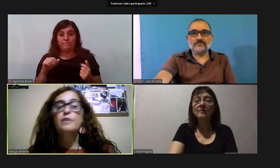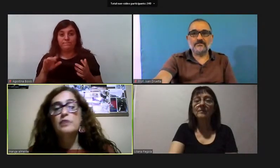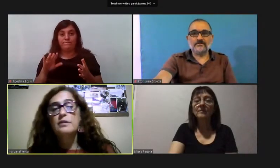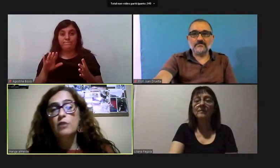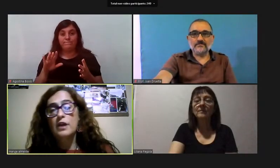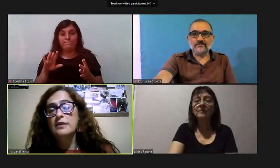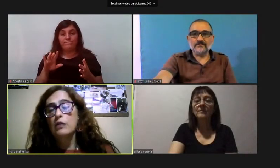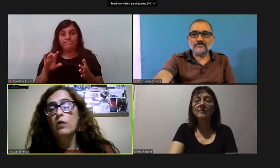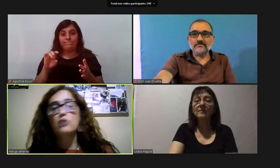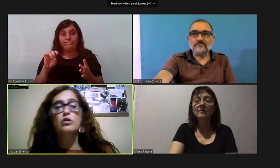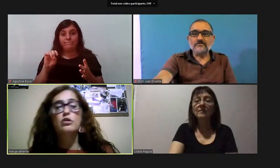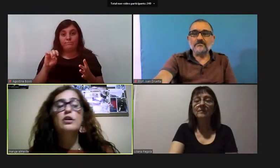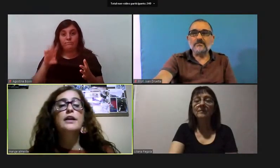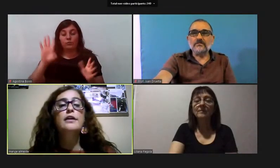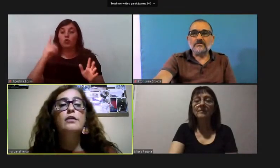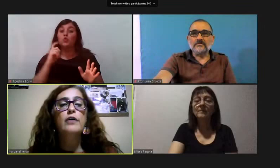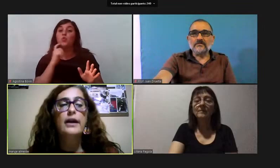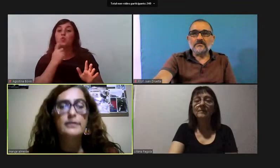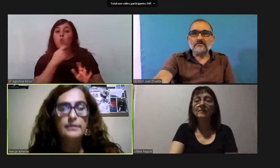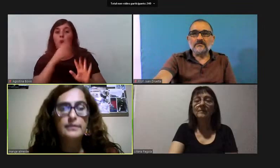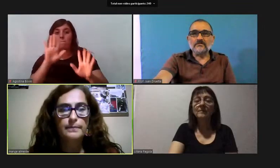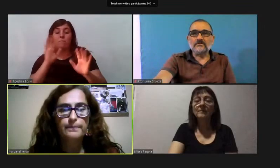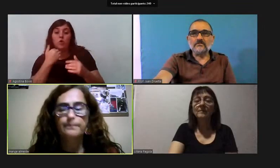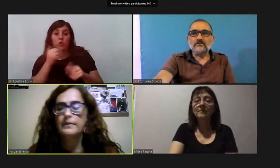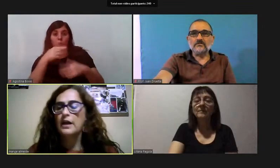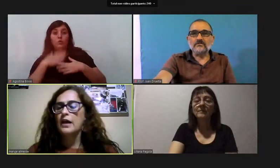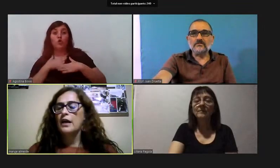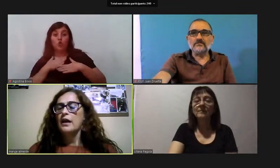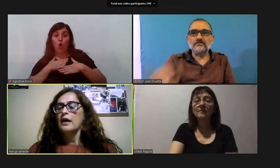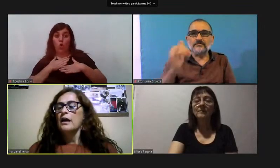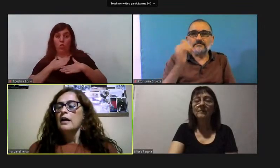No sé si vos querés decir algo, Juan. Yo lo que digo es,